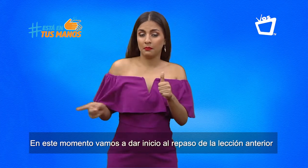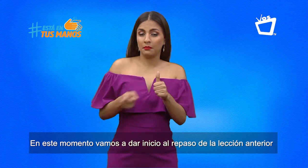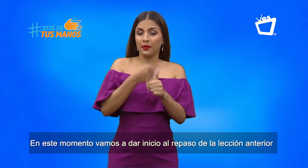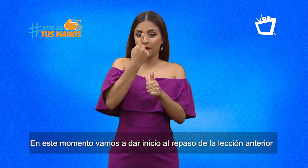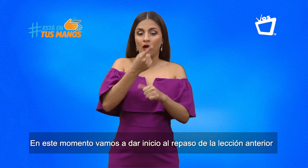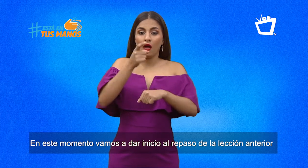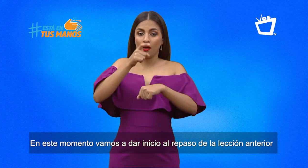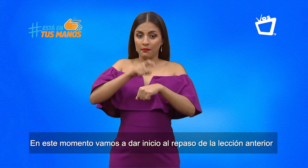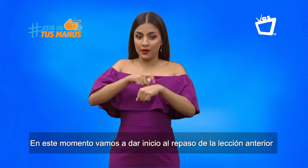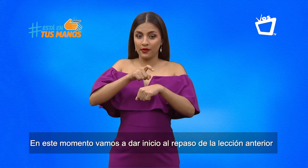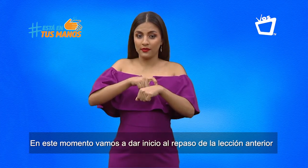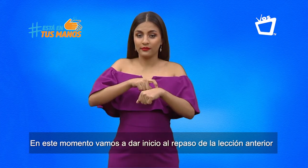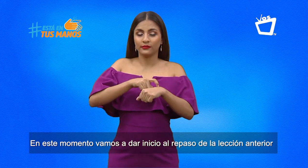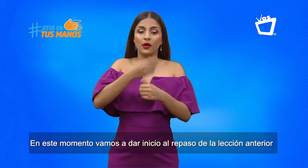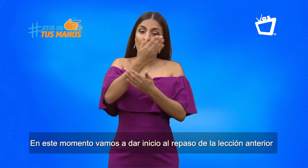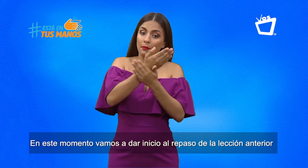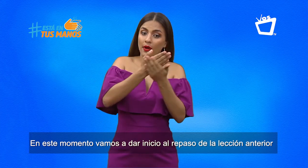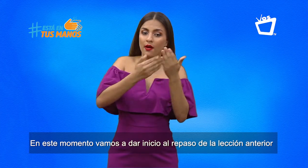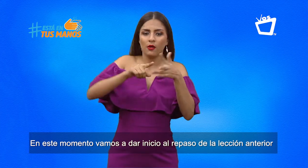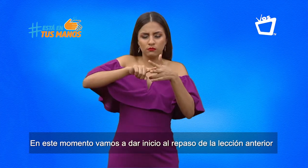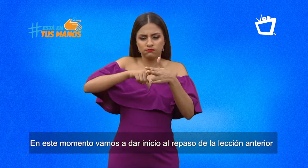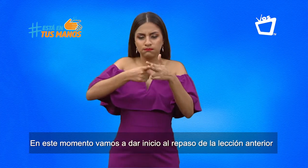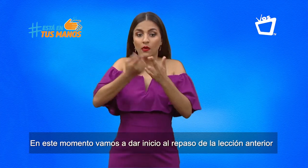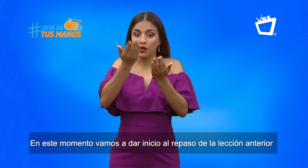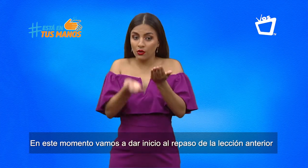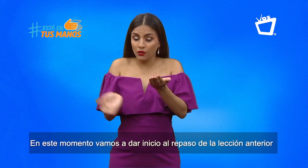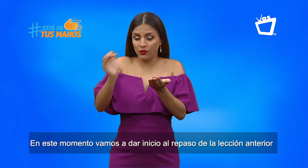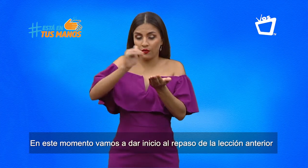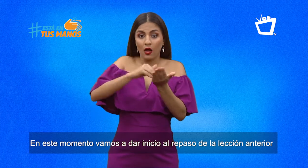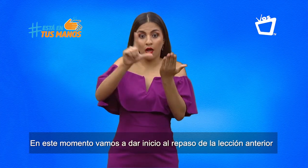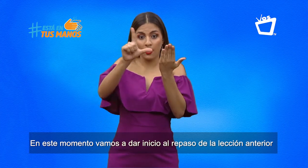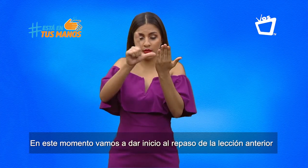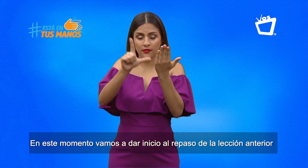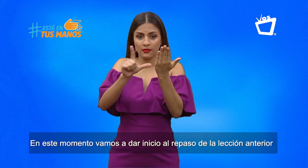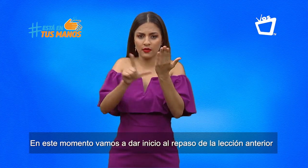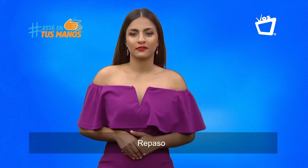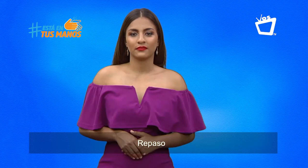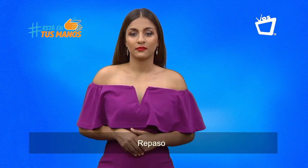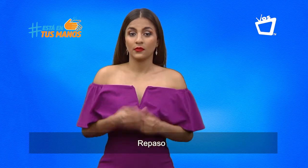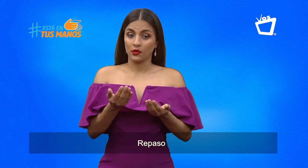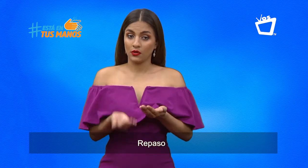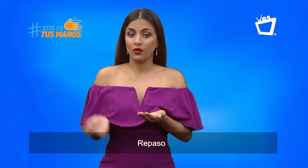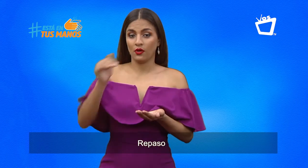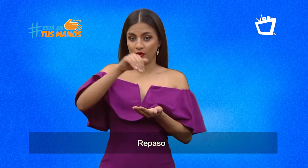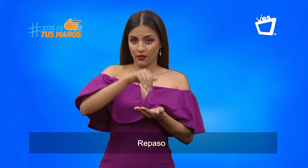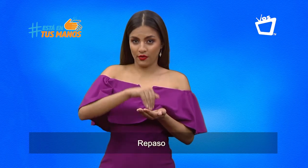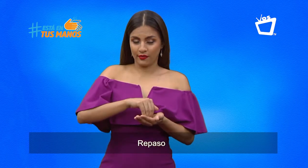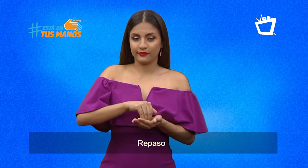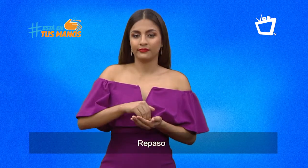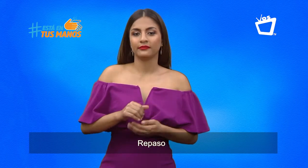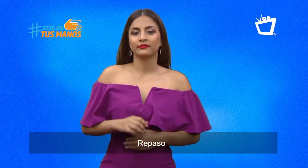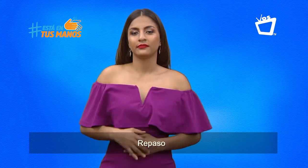en este momento vamos a dar inicio al repaso de la lección anterior repaso